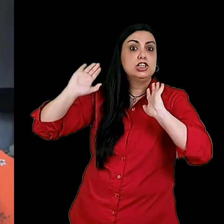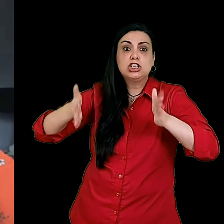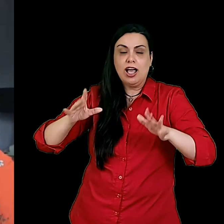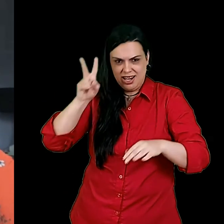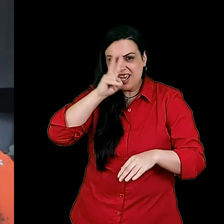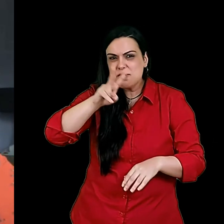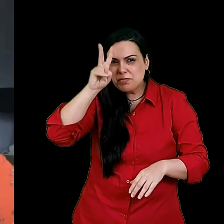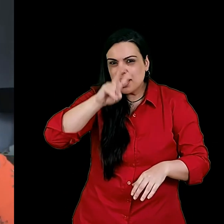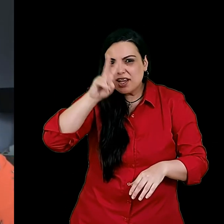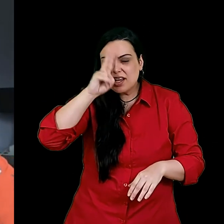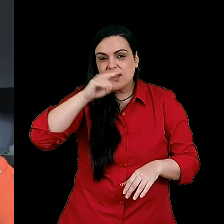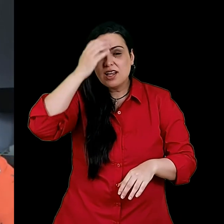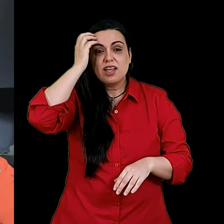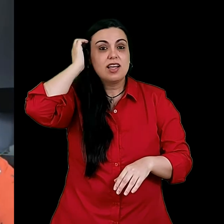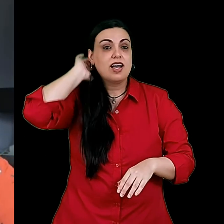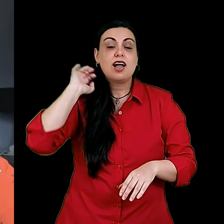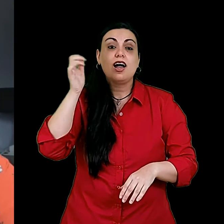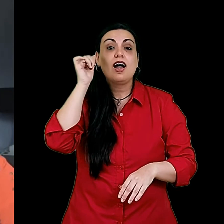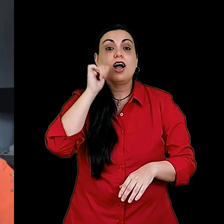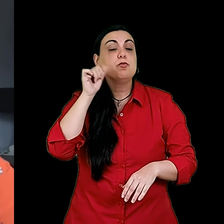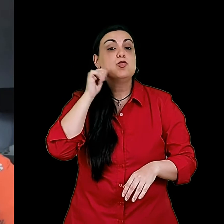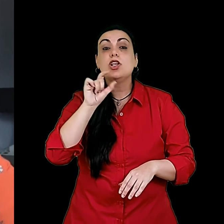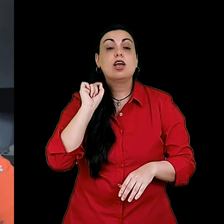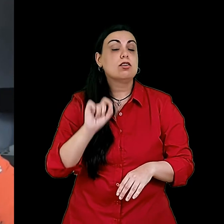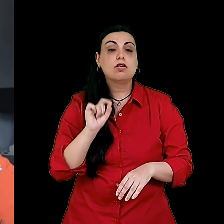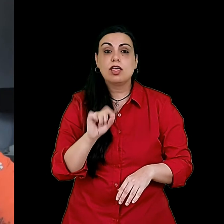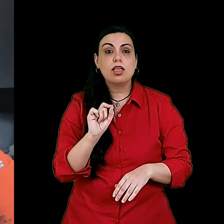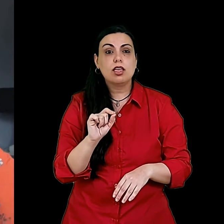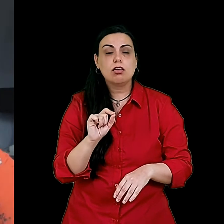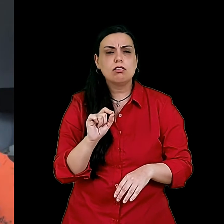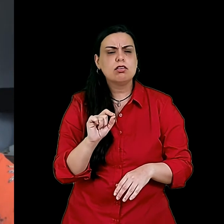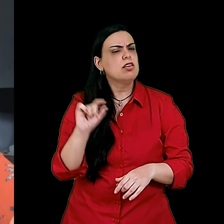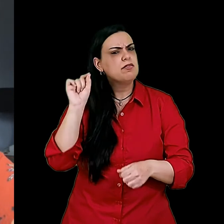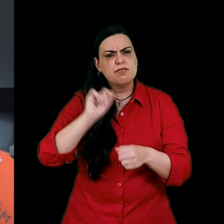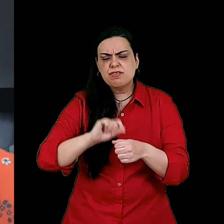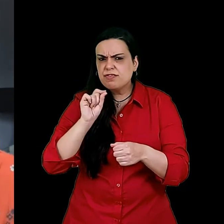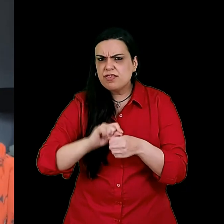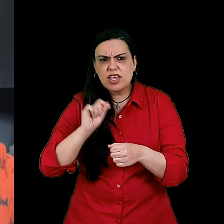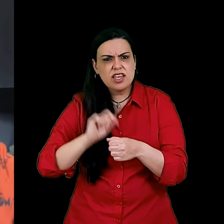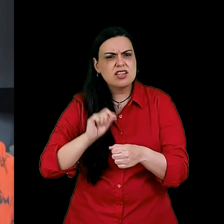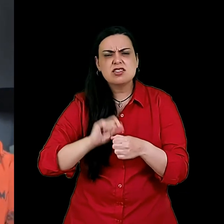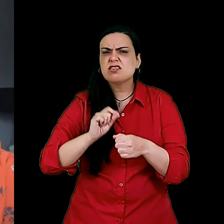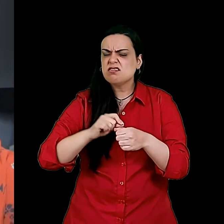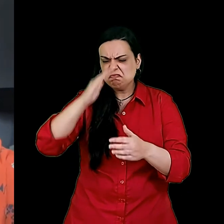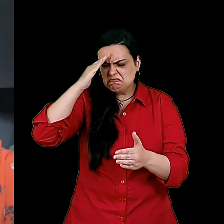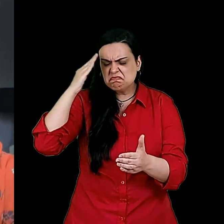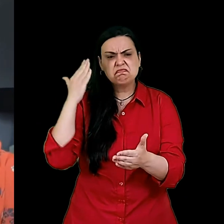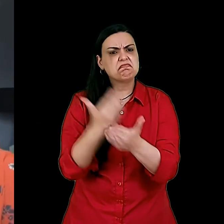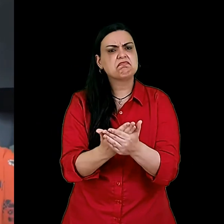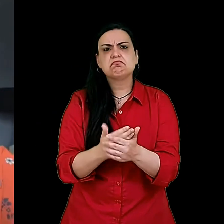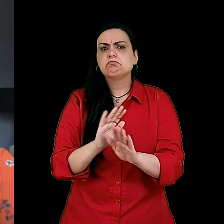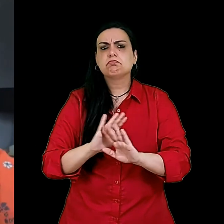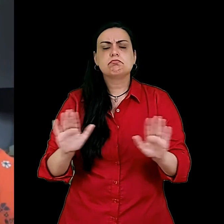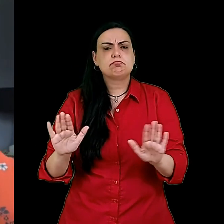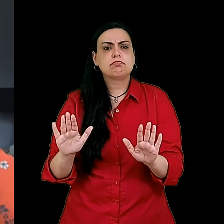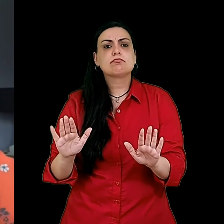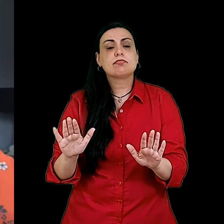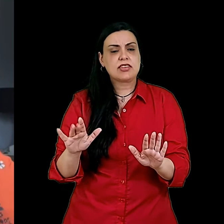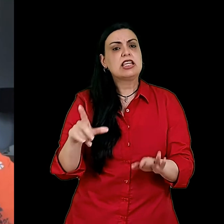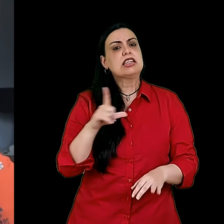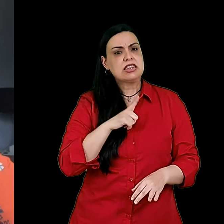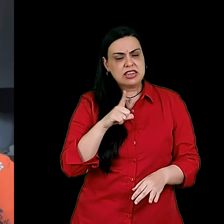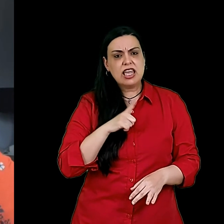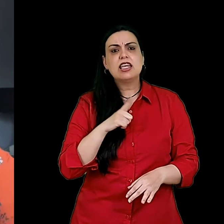quis espiritualizar algo que Deus mandou ela executar. Você lembra disso? Ela simplesmente derramou conforme a palavra. Ela